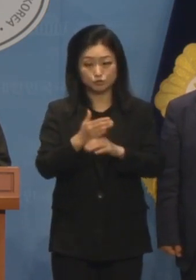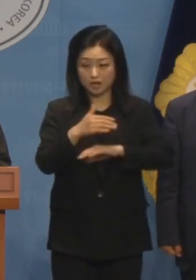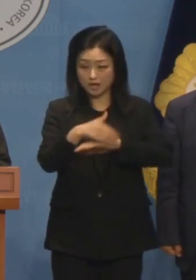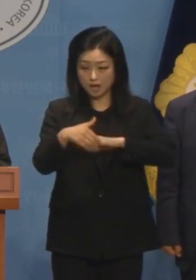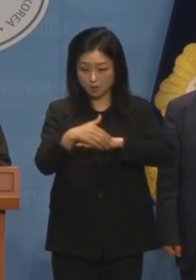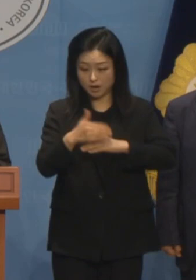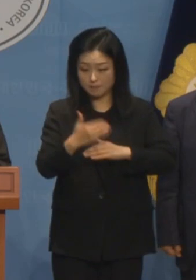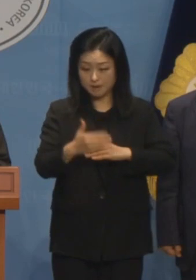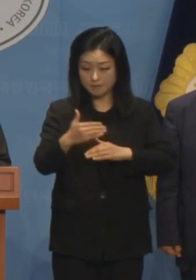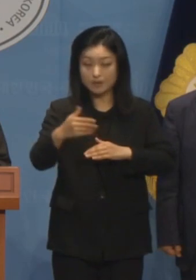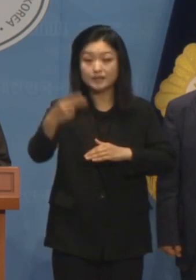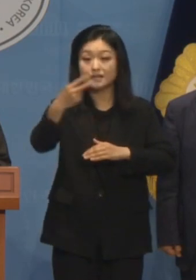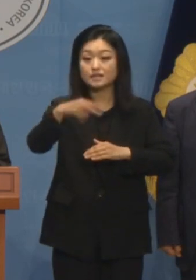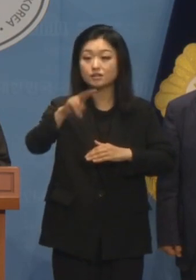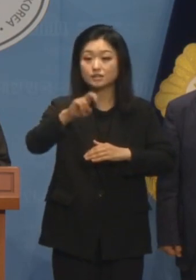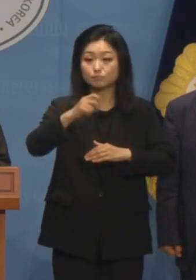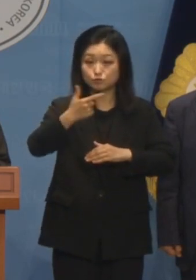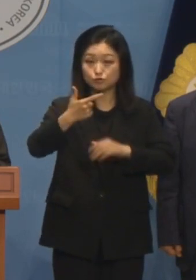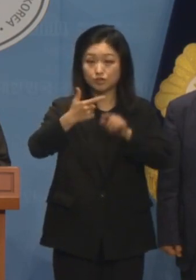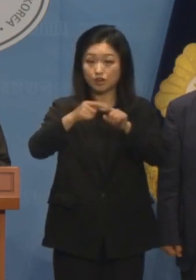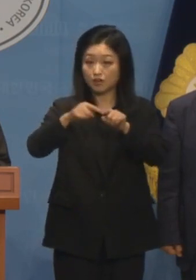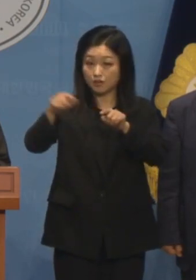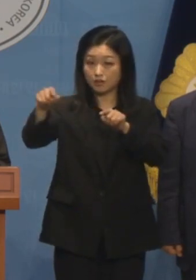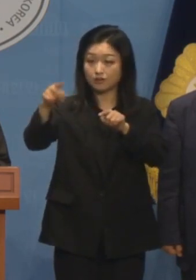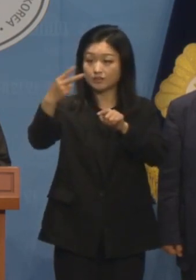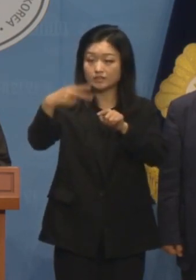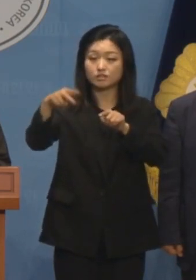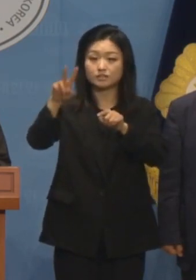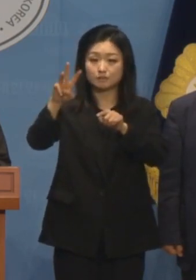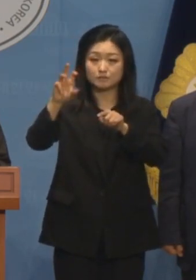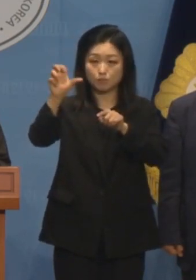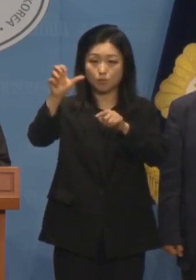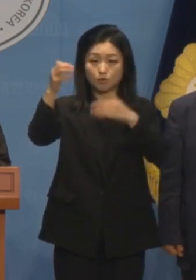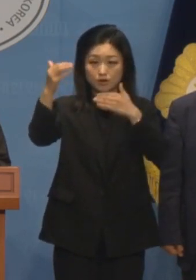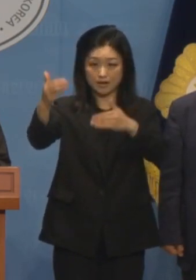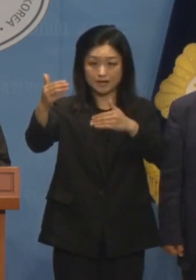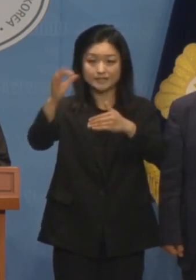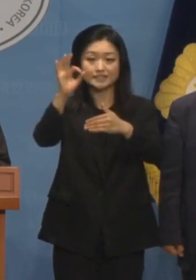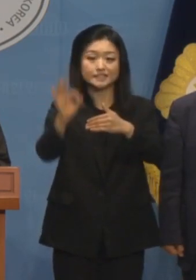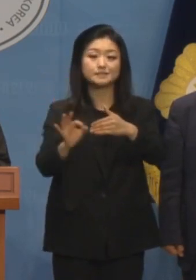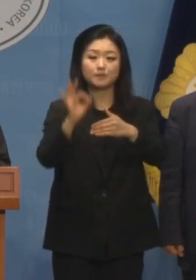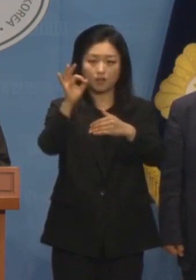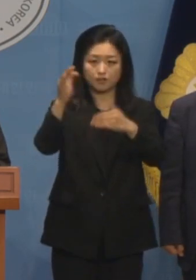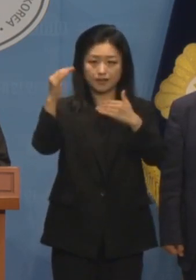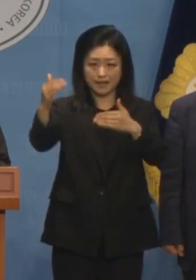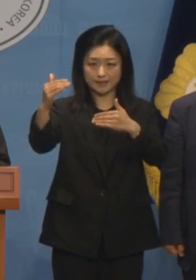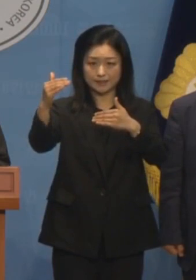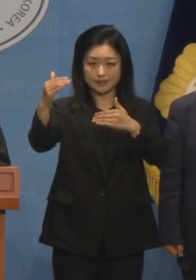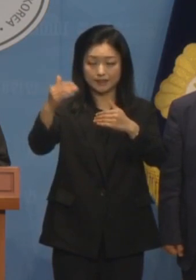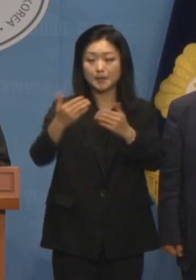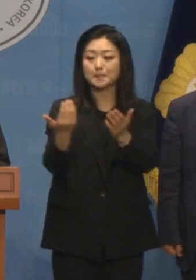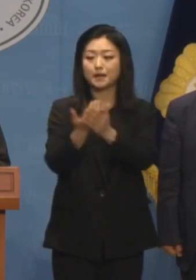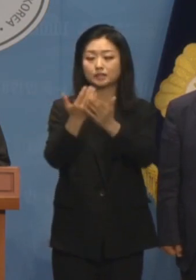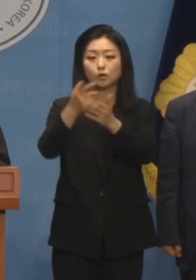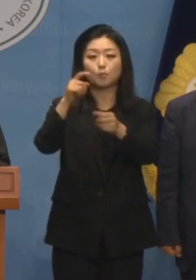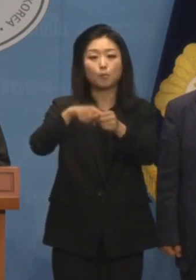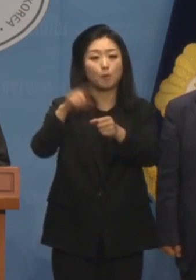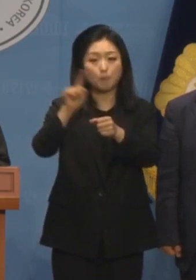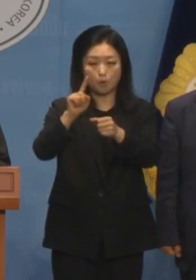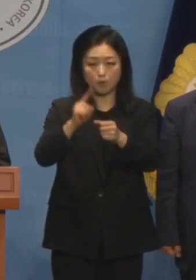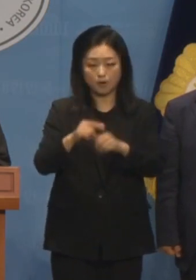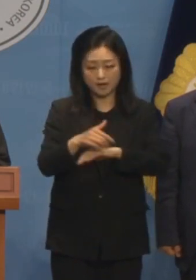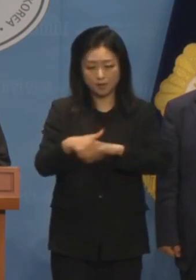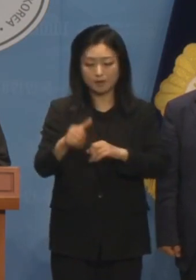계획은 2026년에서 2035년 10년간의 국가교육 발전계획 수립을 목표로 하고